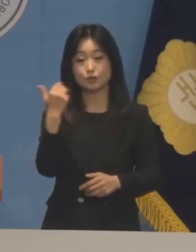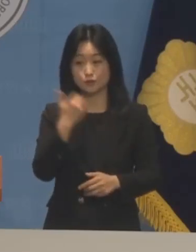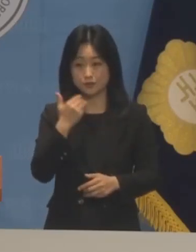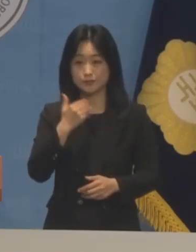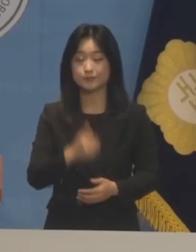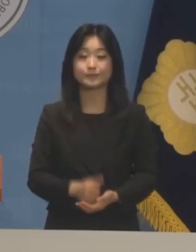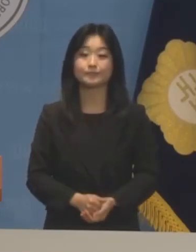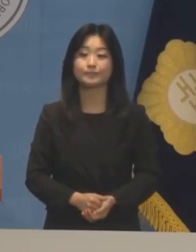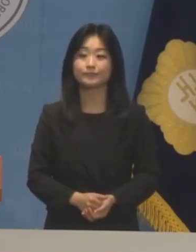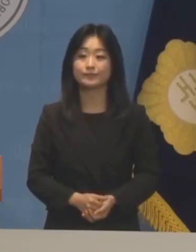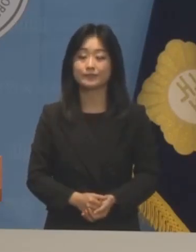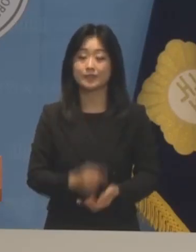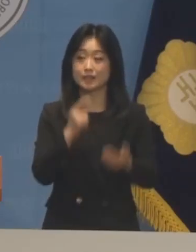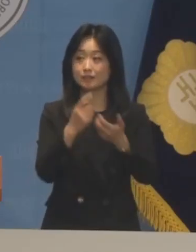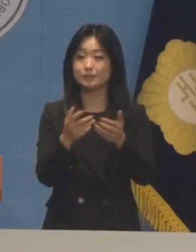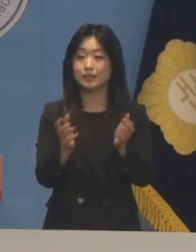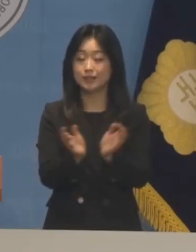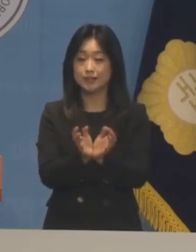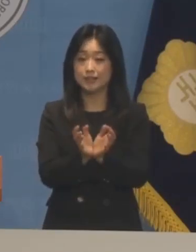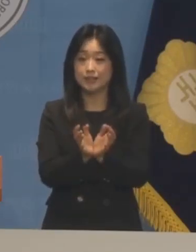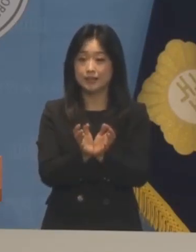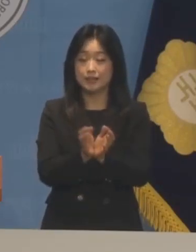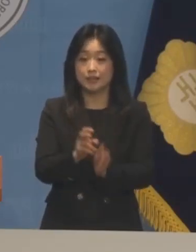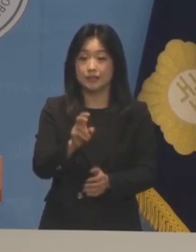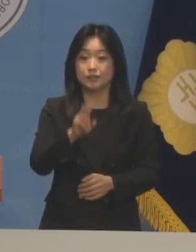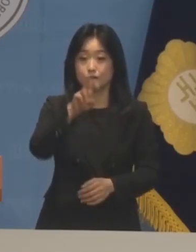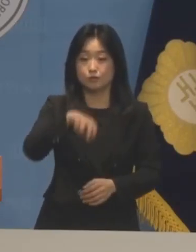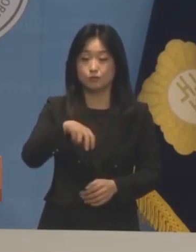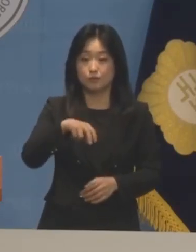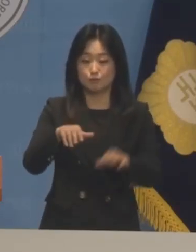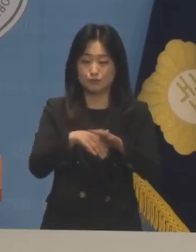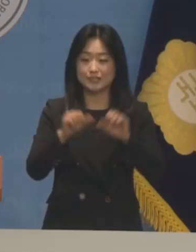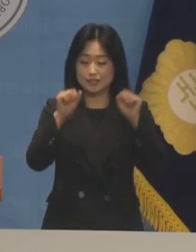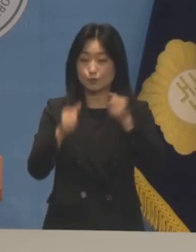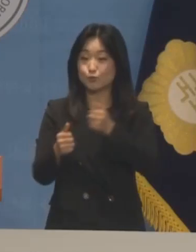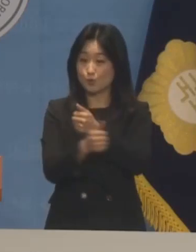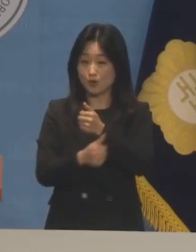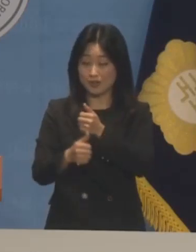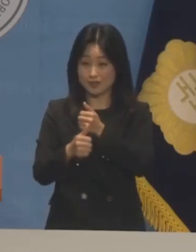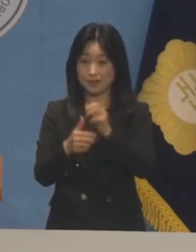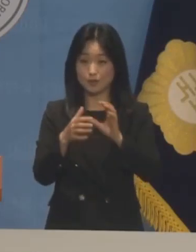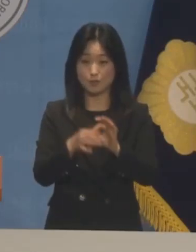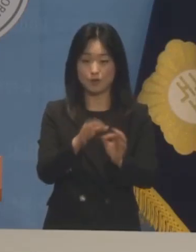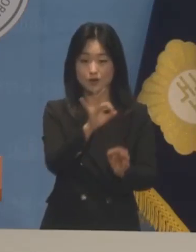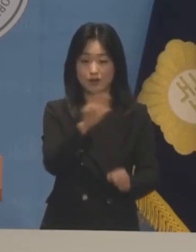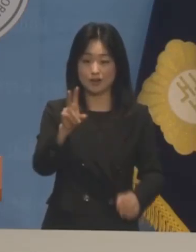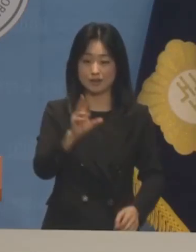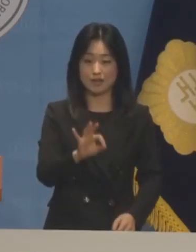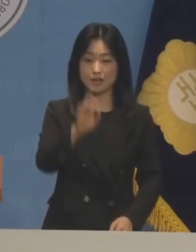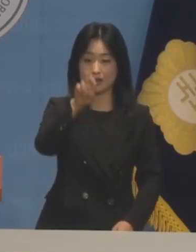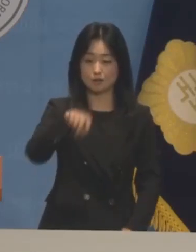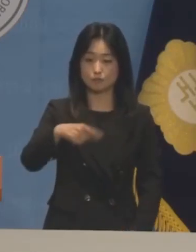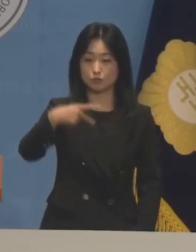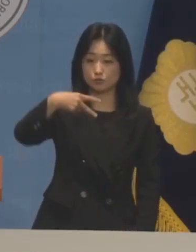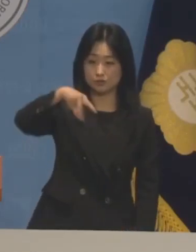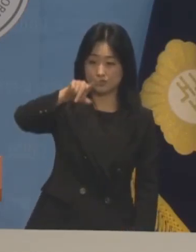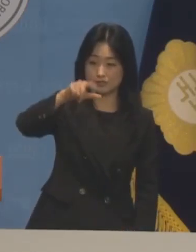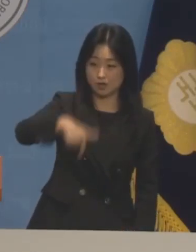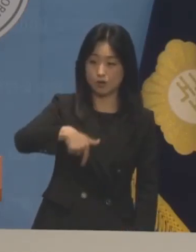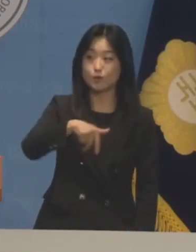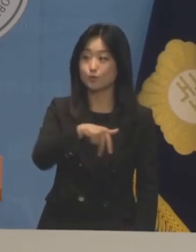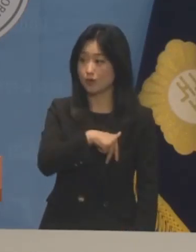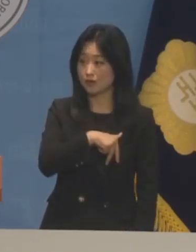드리도록 하겠습니다. 더불어민주당 문체위원회 소속이신 양문석 의원님 함께 해주고 계십니다.